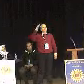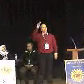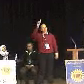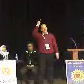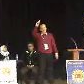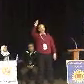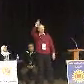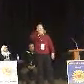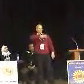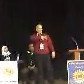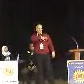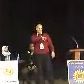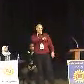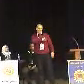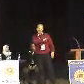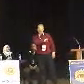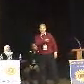عليكم ورحمة الله. بسم الله الرحمن الرحيم.